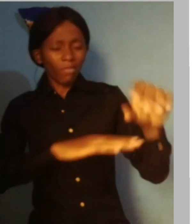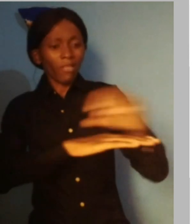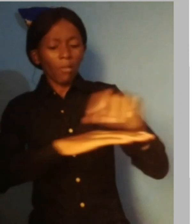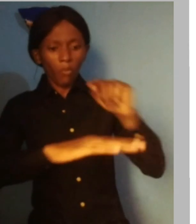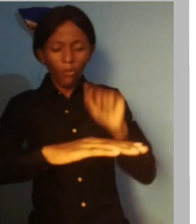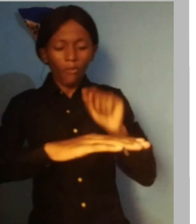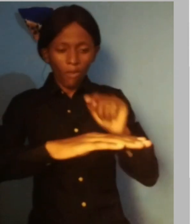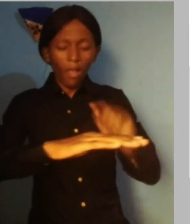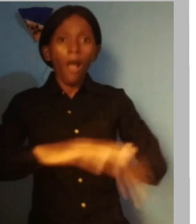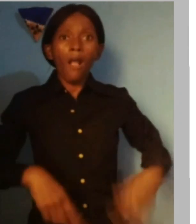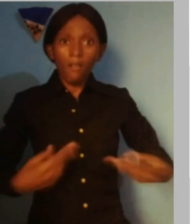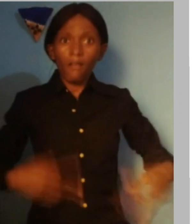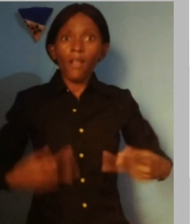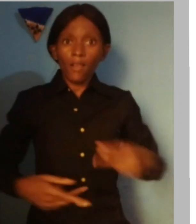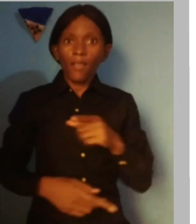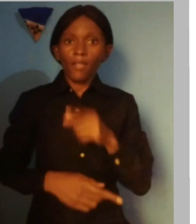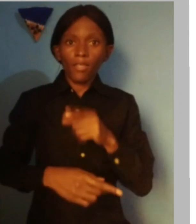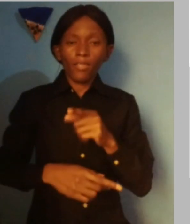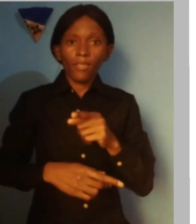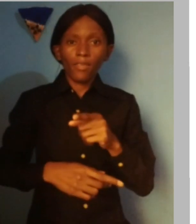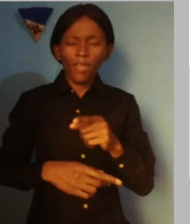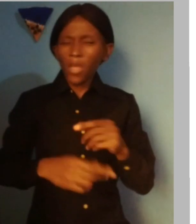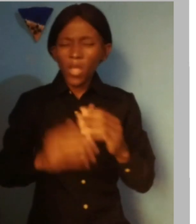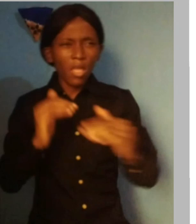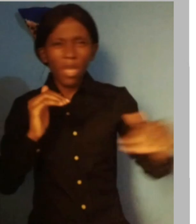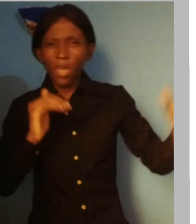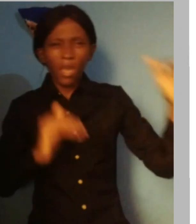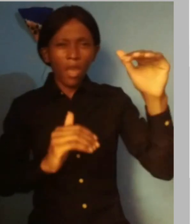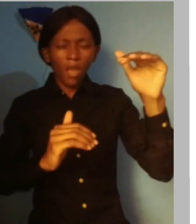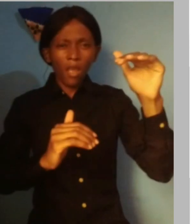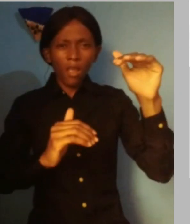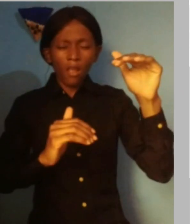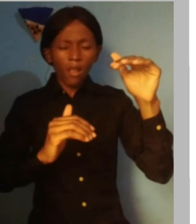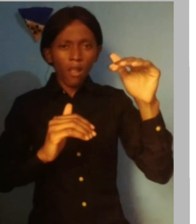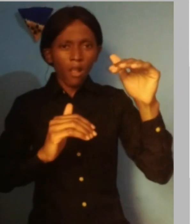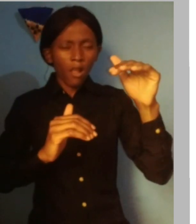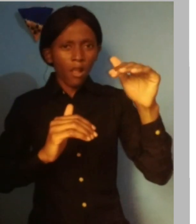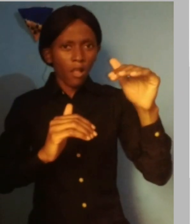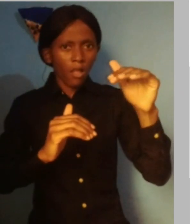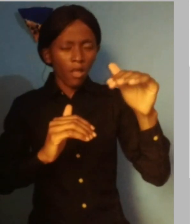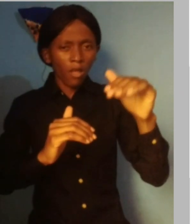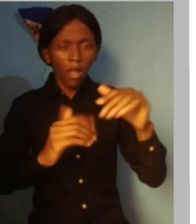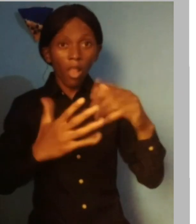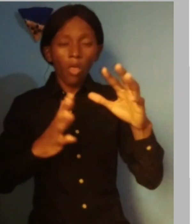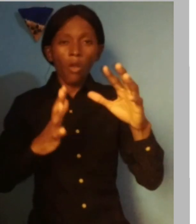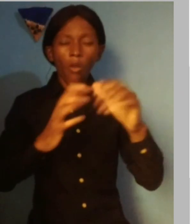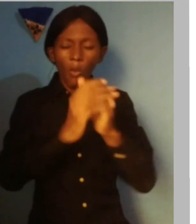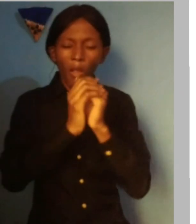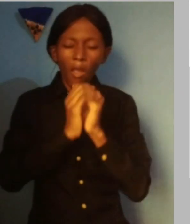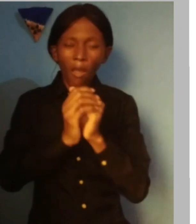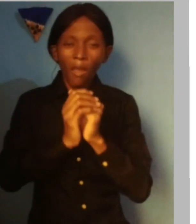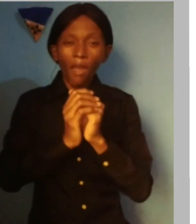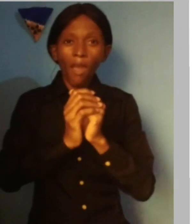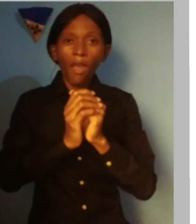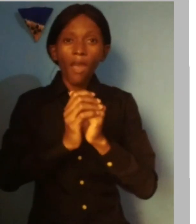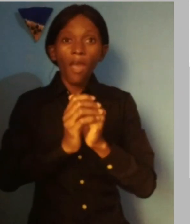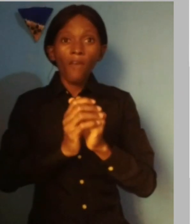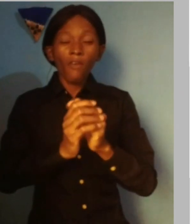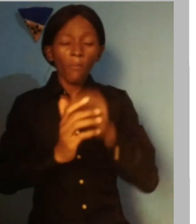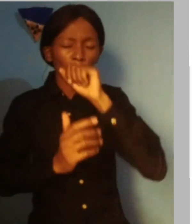puissance vivante qui est plus grande que nous, avec passion, amour, parce qu'elle est